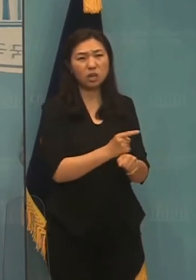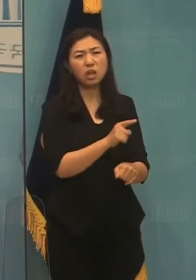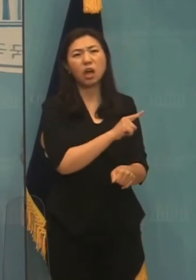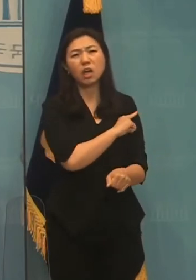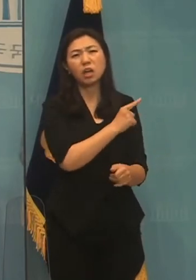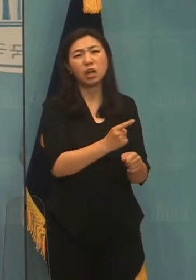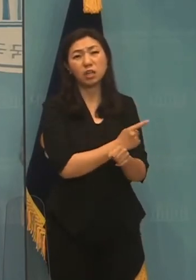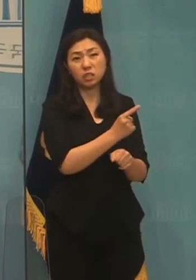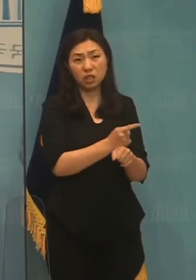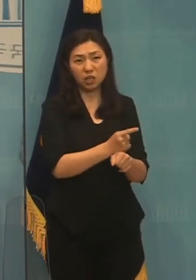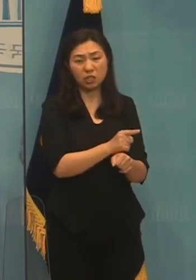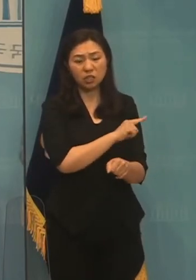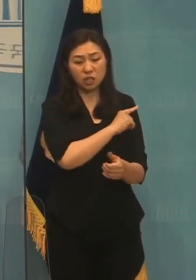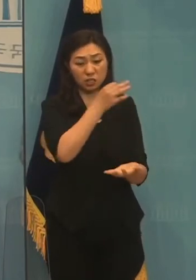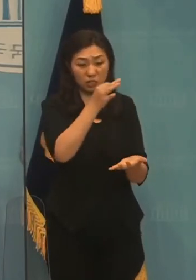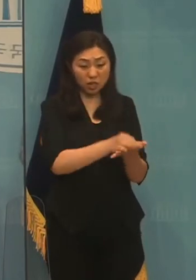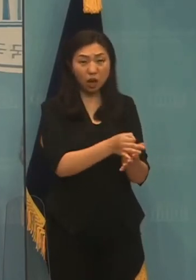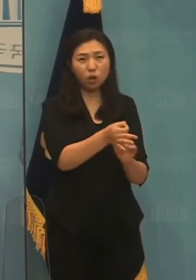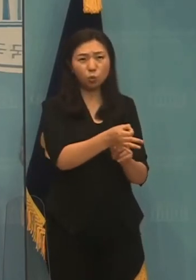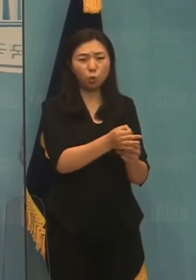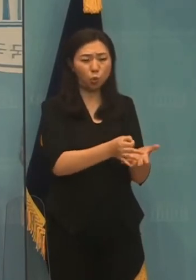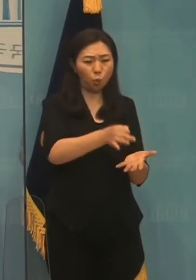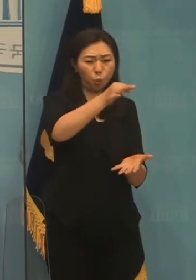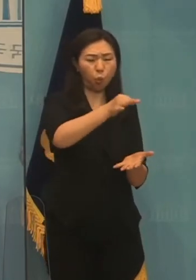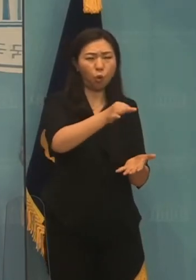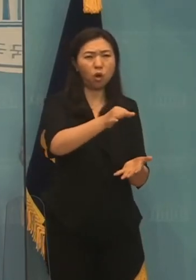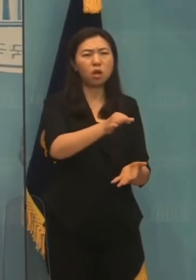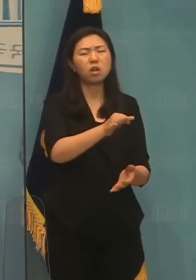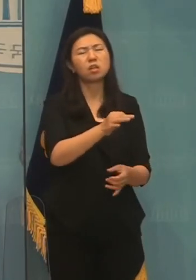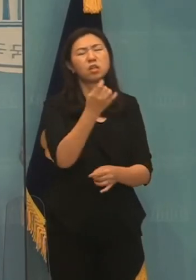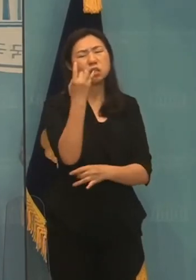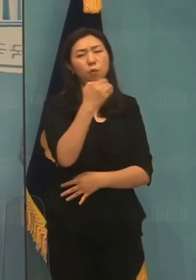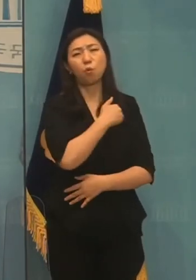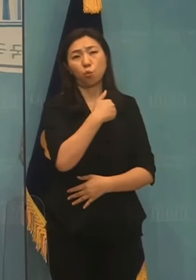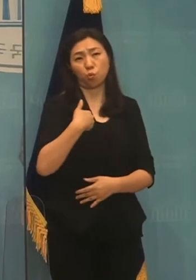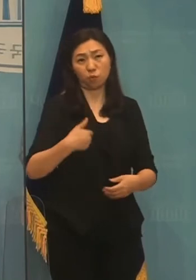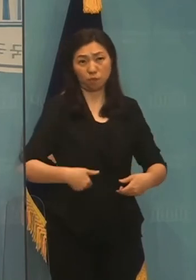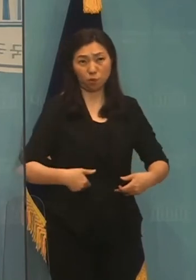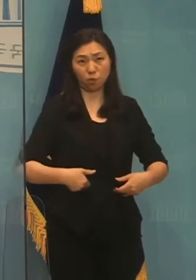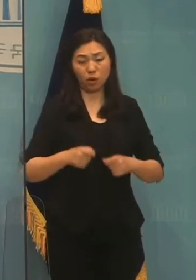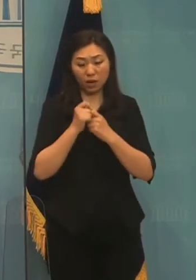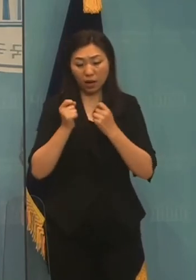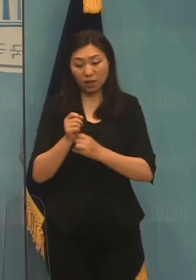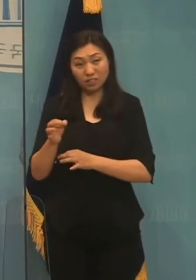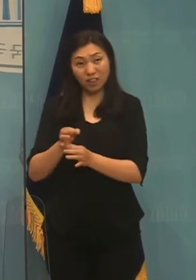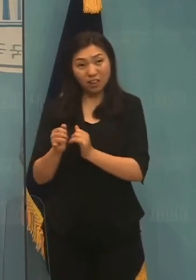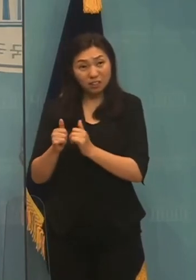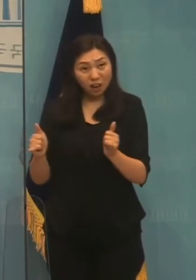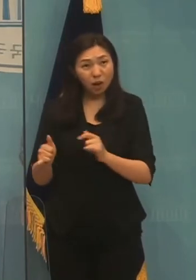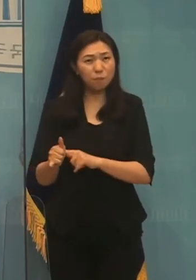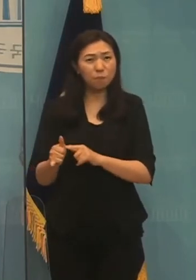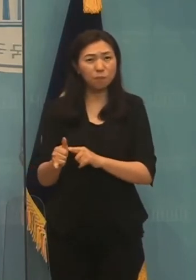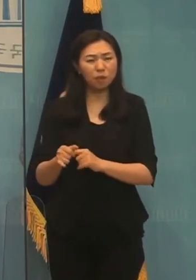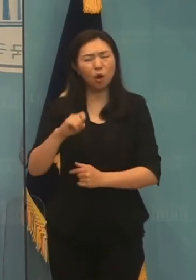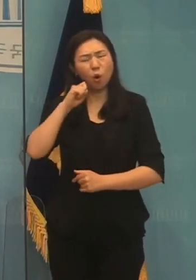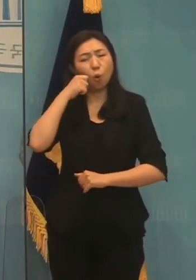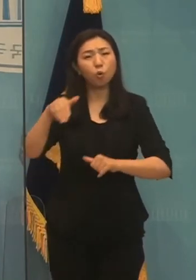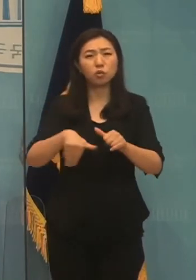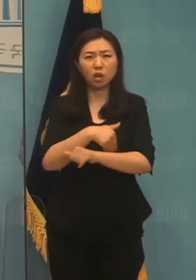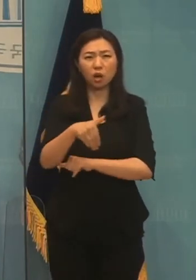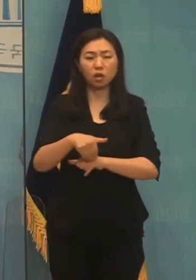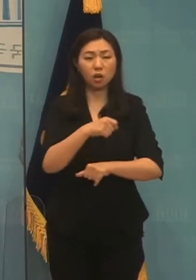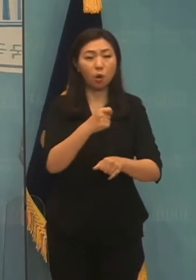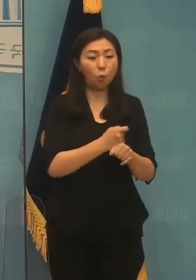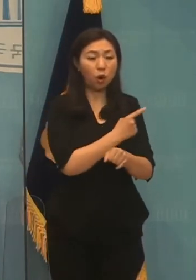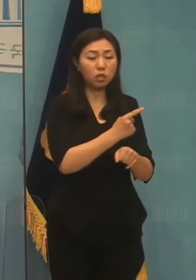백신입니다. 그런데 집권여당의 대표가 마치 자영업자들의 어려움을 최저임금 인상 탓처럼 몰아가는 것은